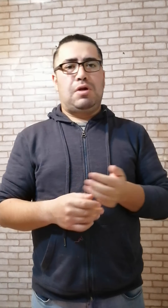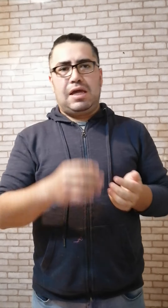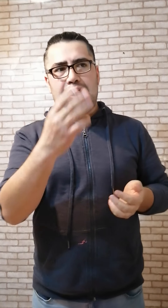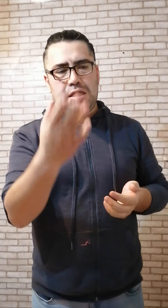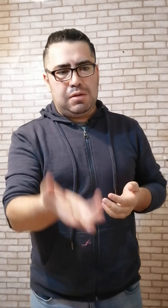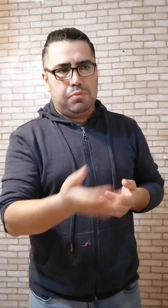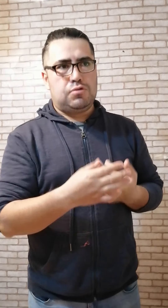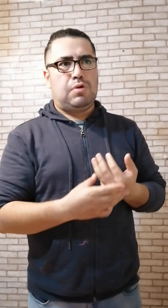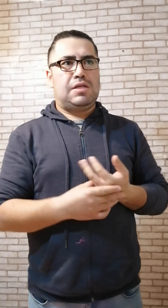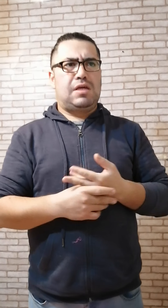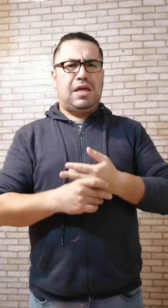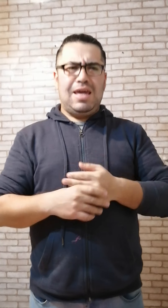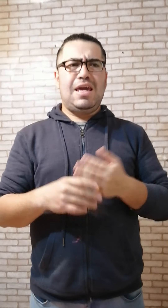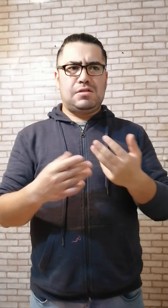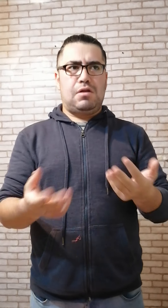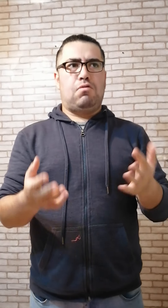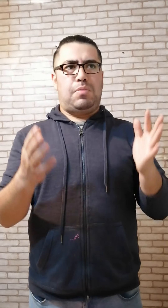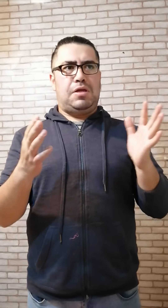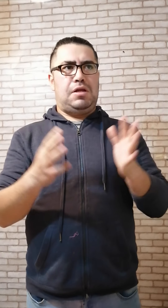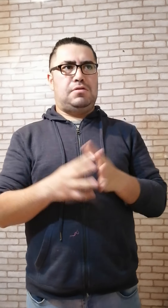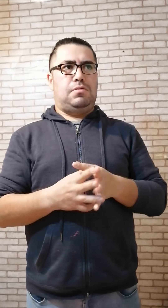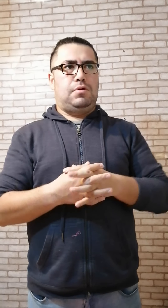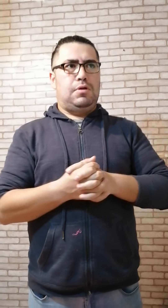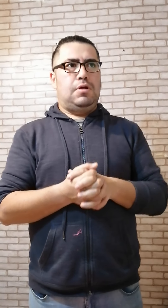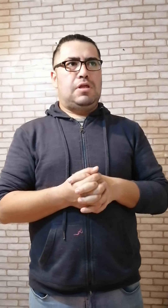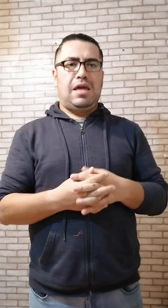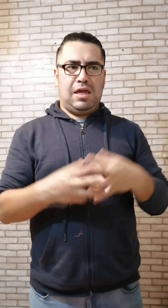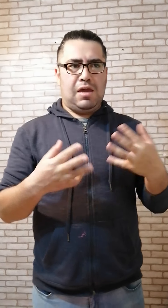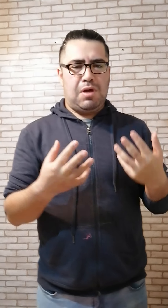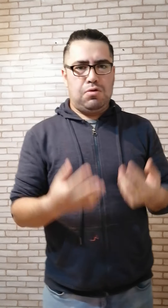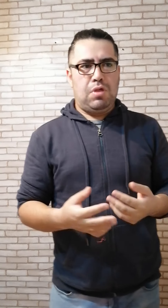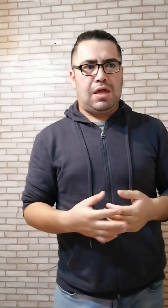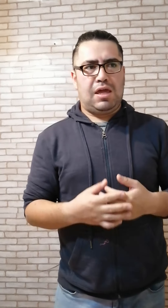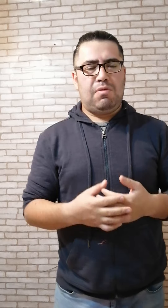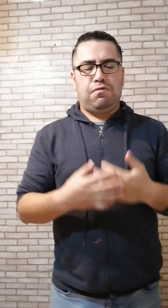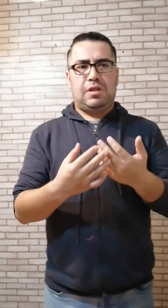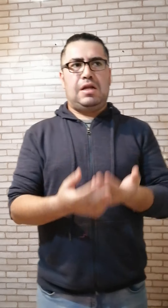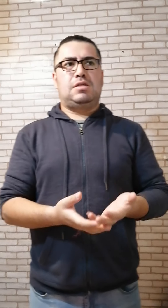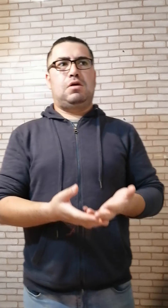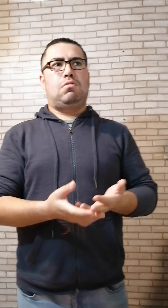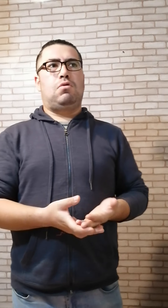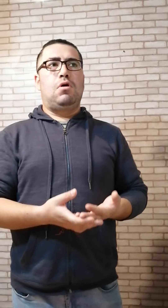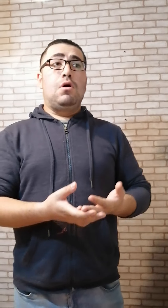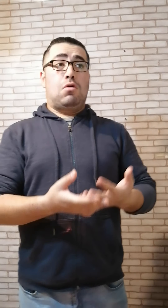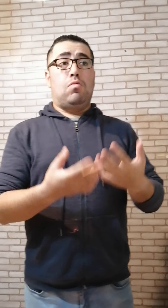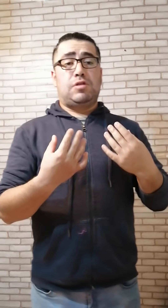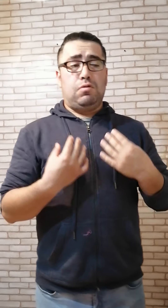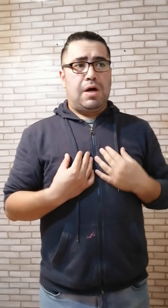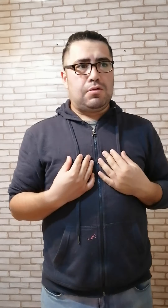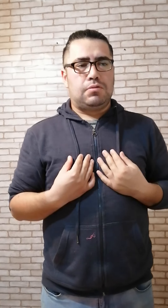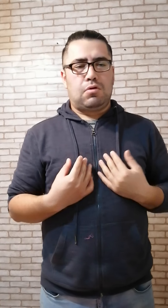que hay tiempo en su casa de qué es el compañerismo en que me ayuda en que me fortalece como como ser humano como